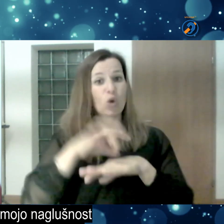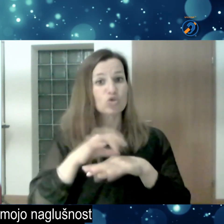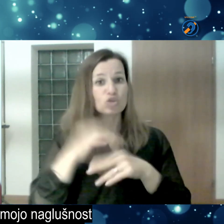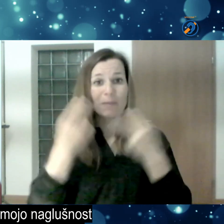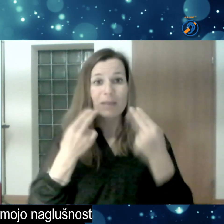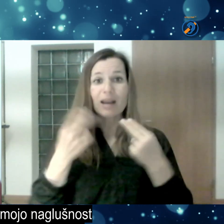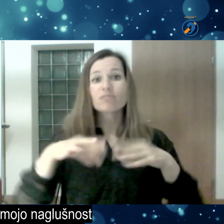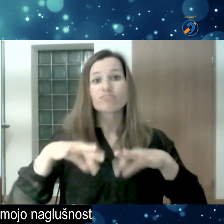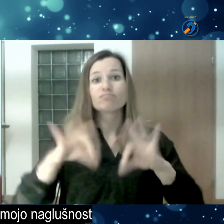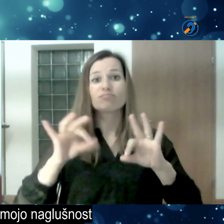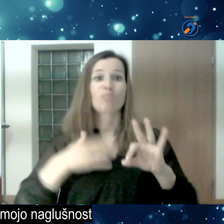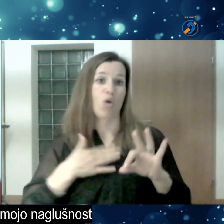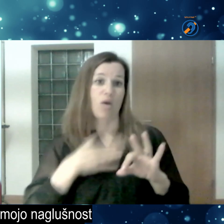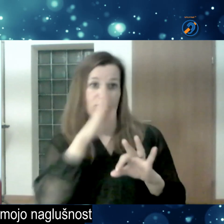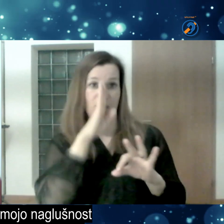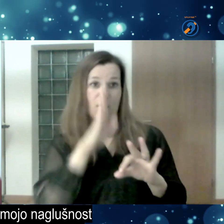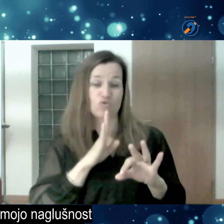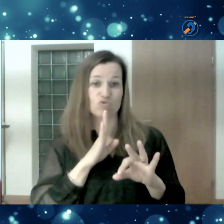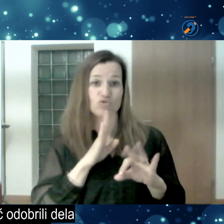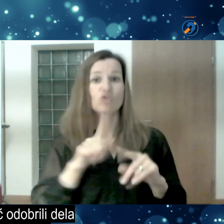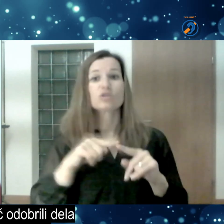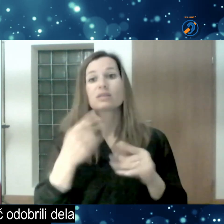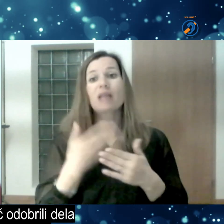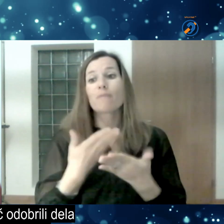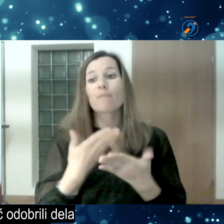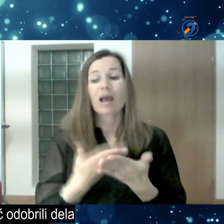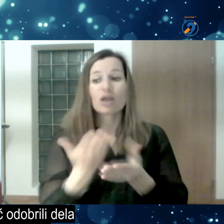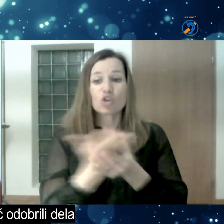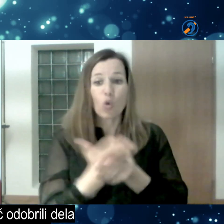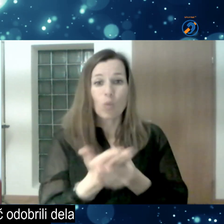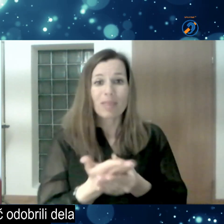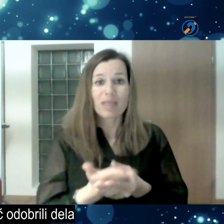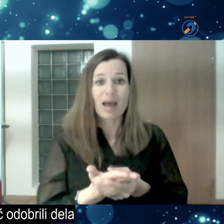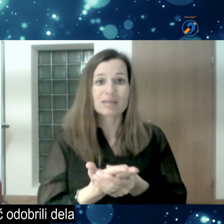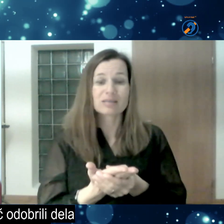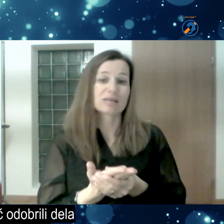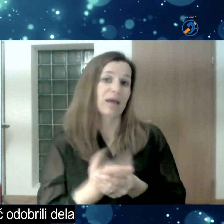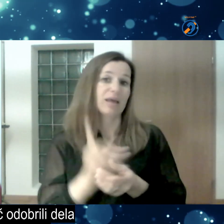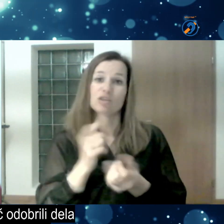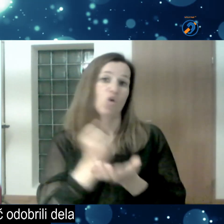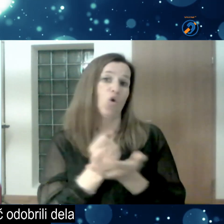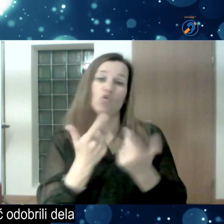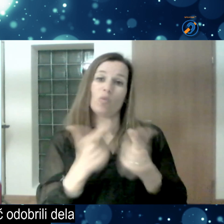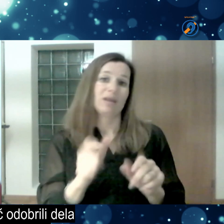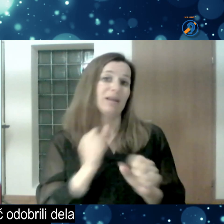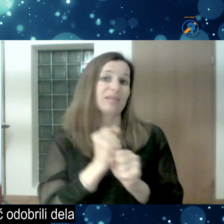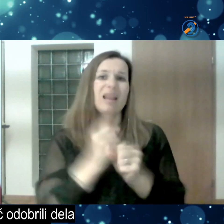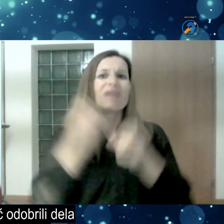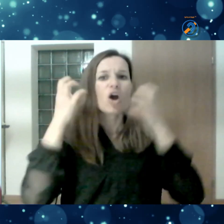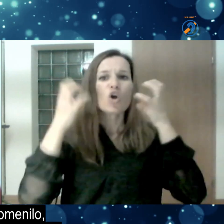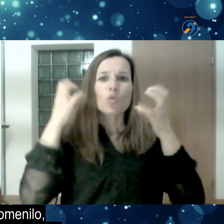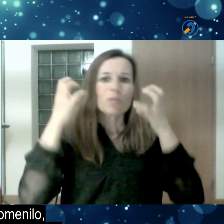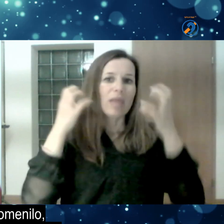mojo naglušnost tudi na podlagi dokumentacije in dejansko mi niso odobrili več dela v hrupnem